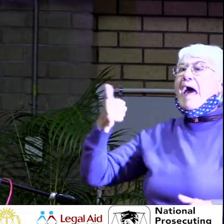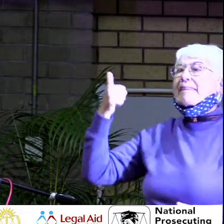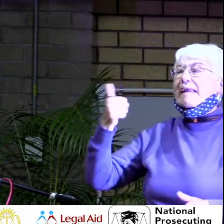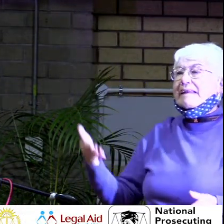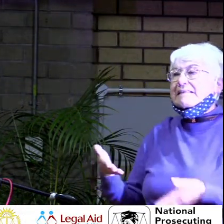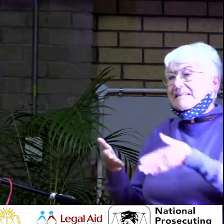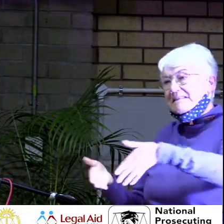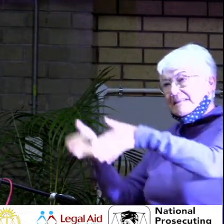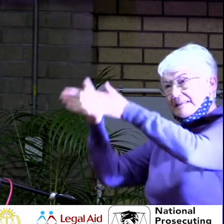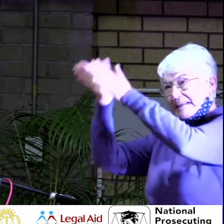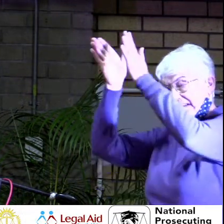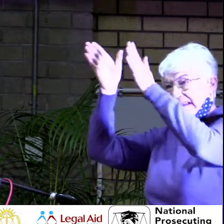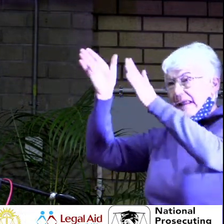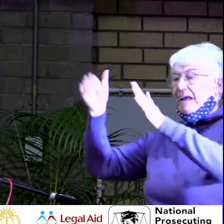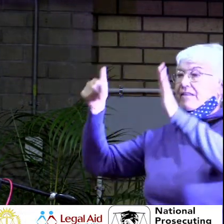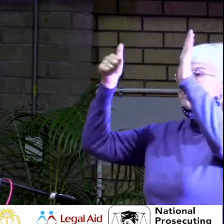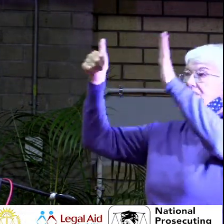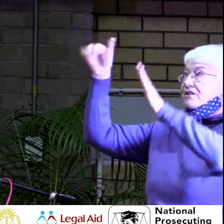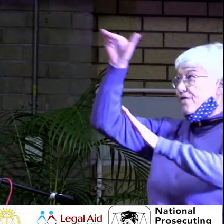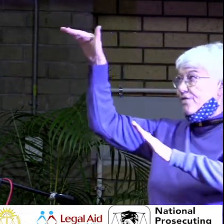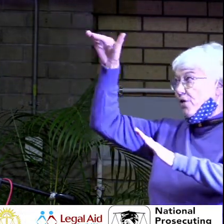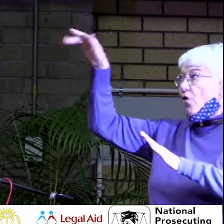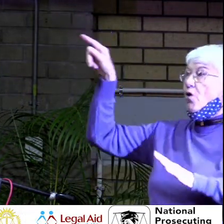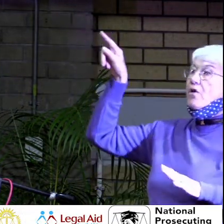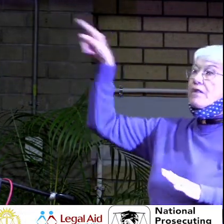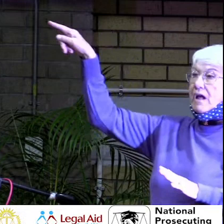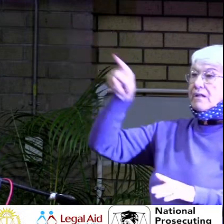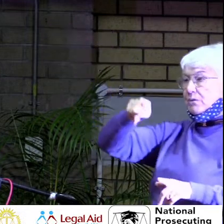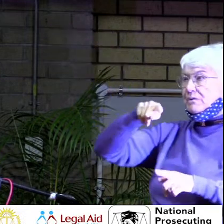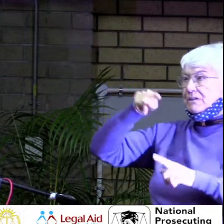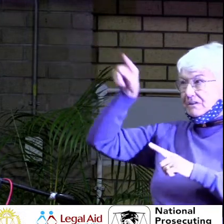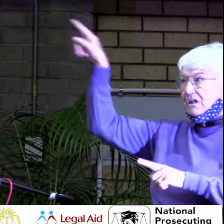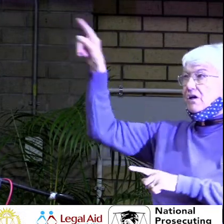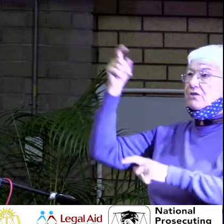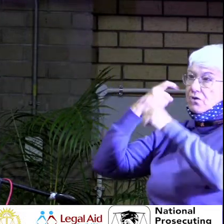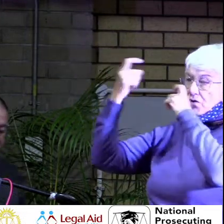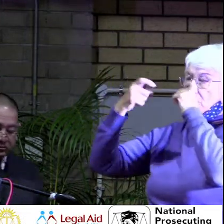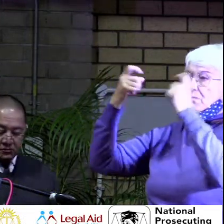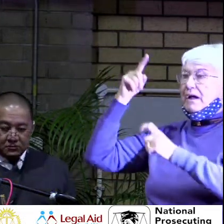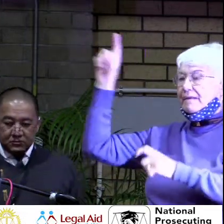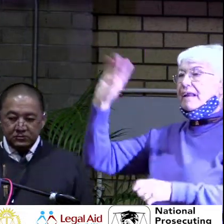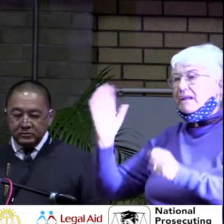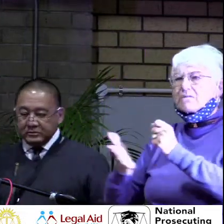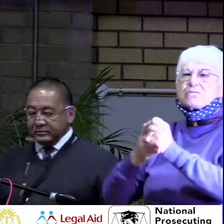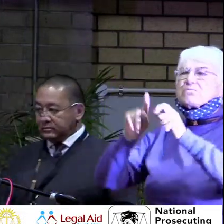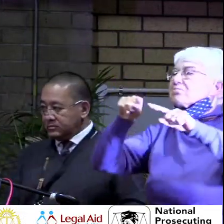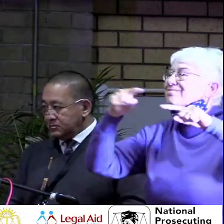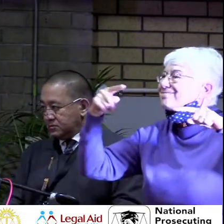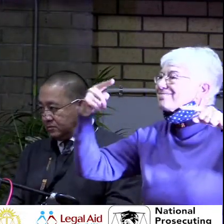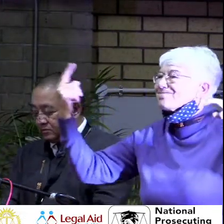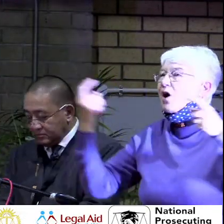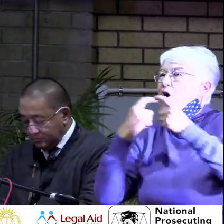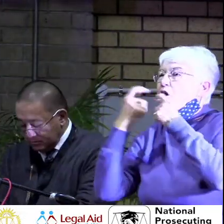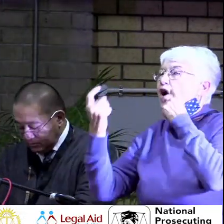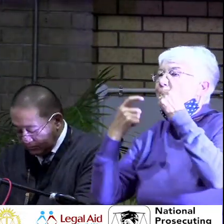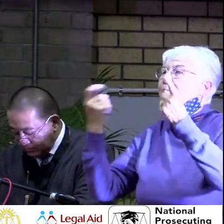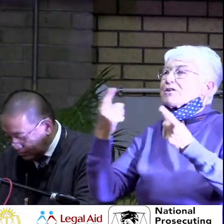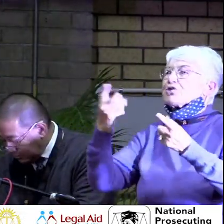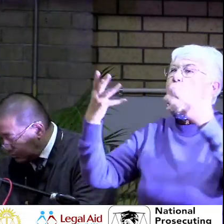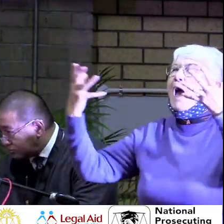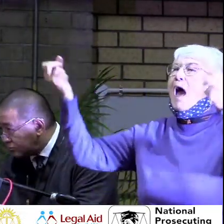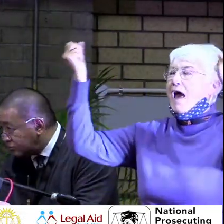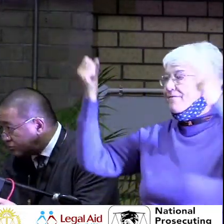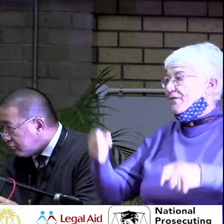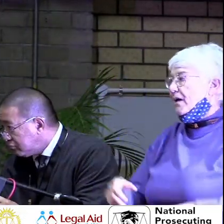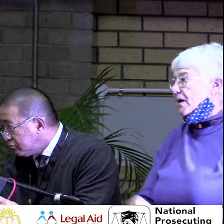ezi zithembiso zenziweyo namhlanje zizithembiso ezofezekwa kuba imbizo zibakhona kudala imbizo ziqhuba